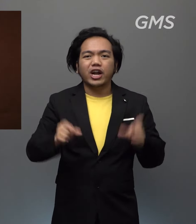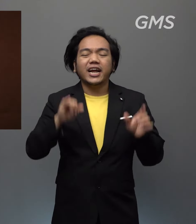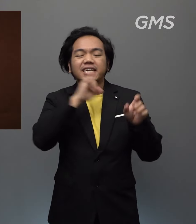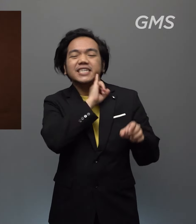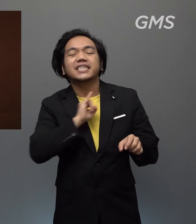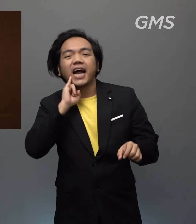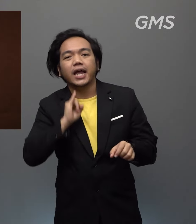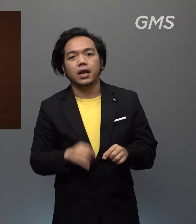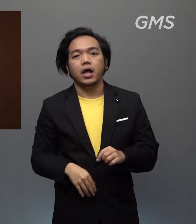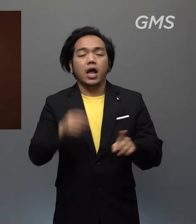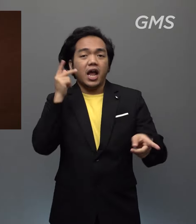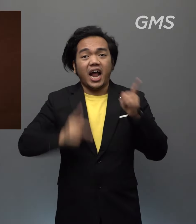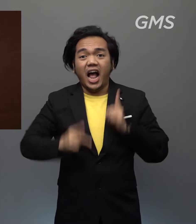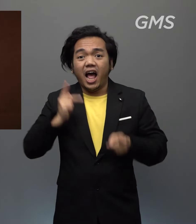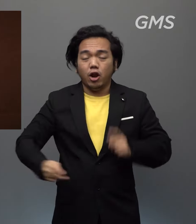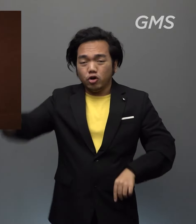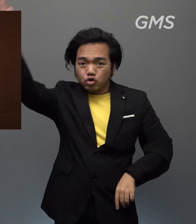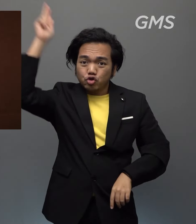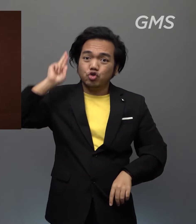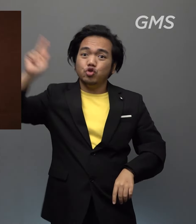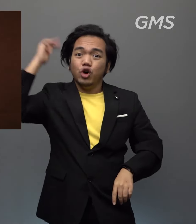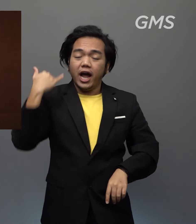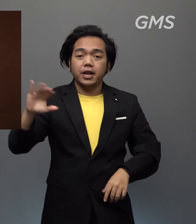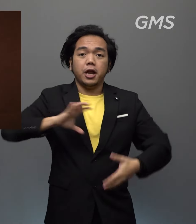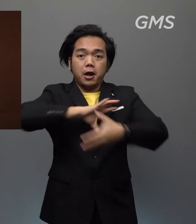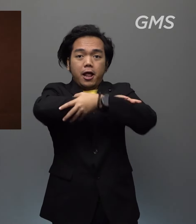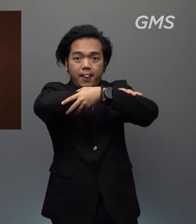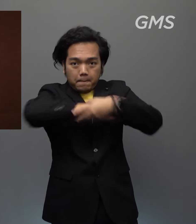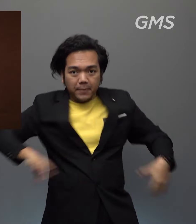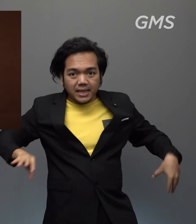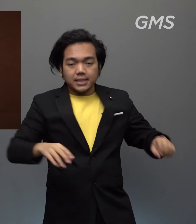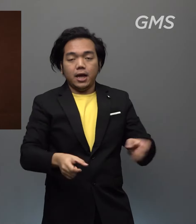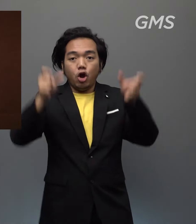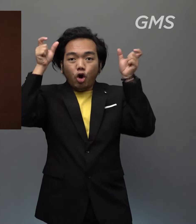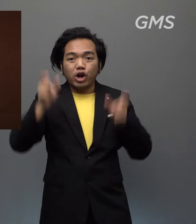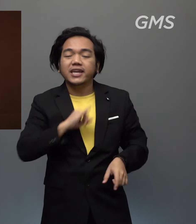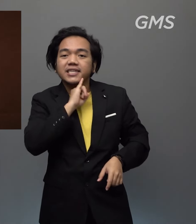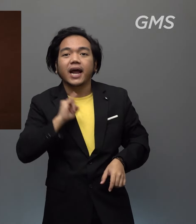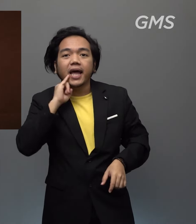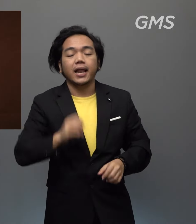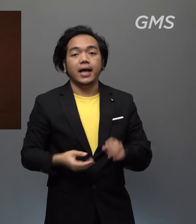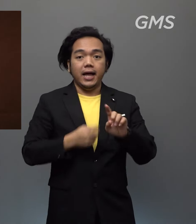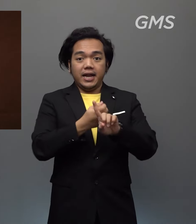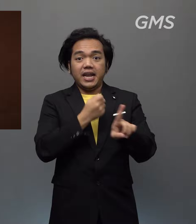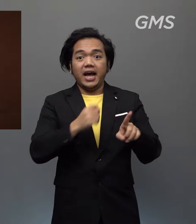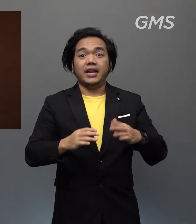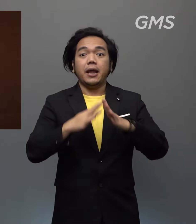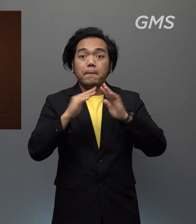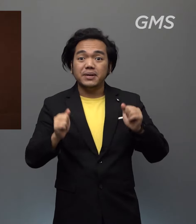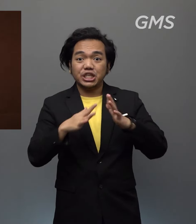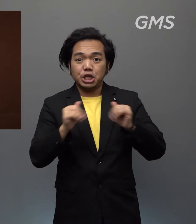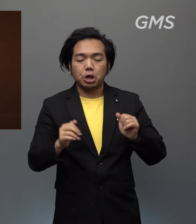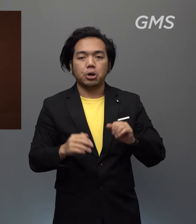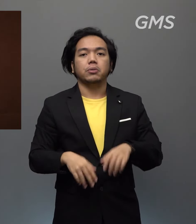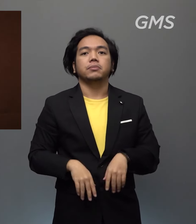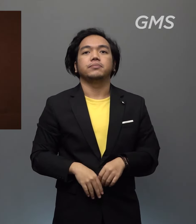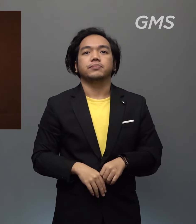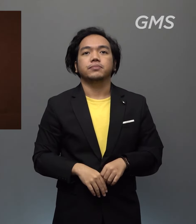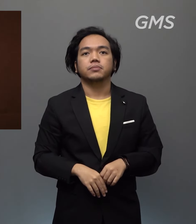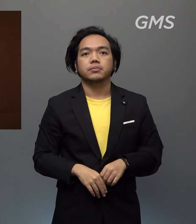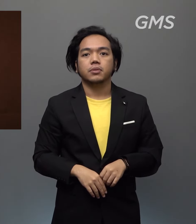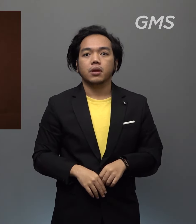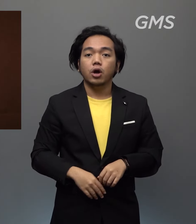yang mengeluarkan engkau dari tanah Mesir, dari perbudakan, dari penindasan. Aku